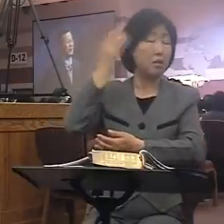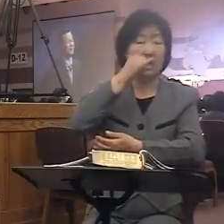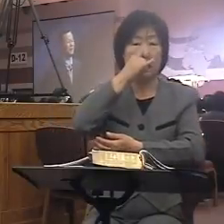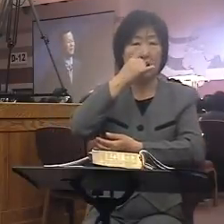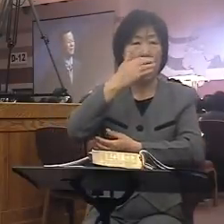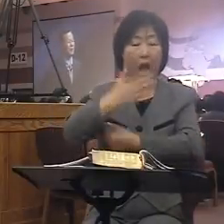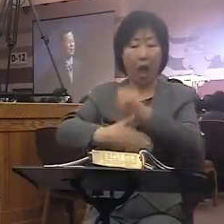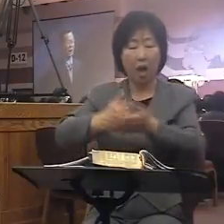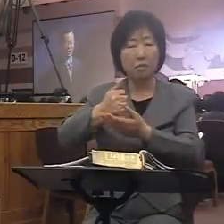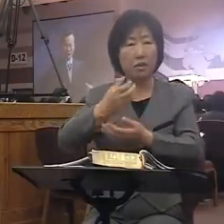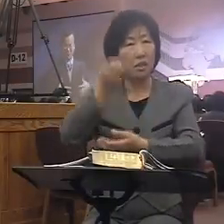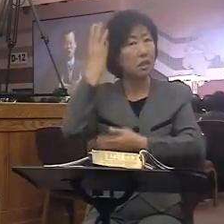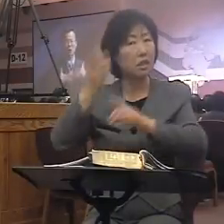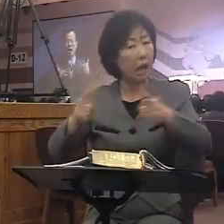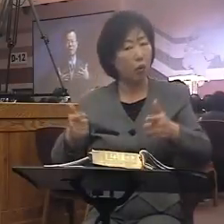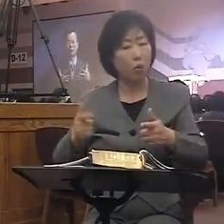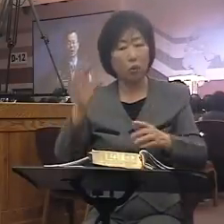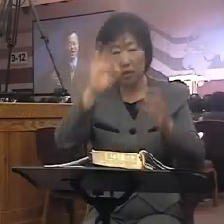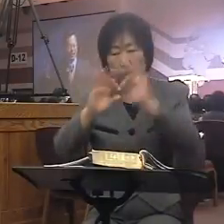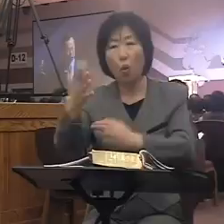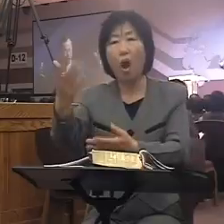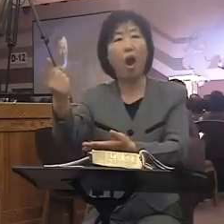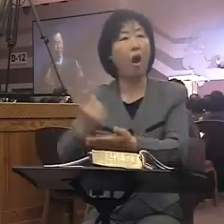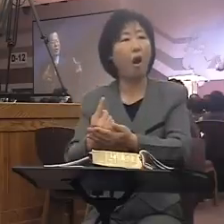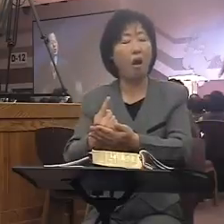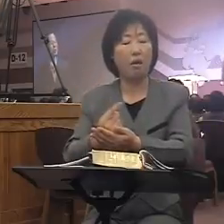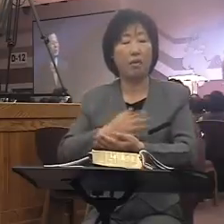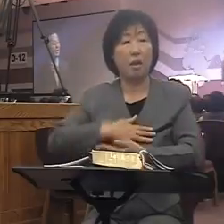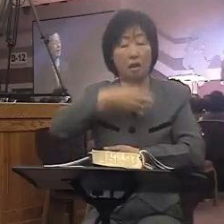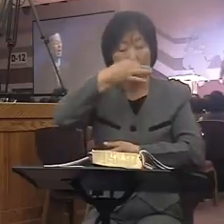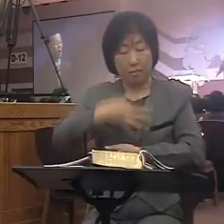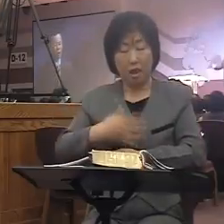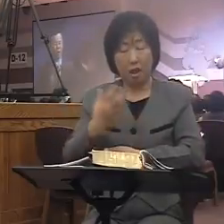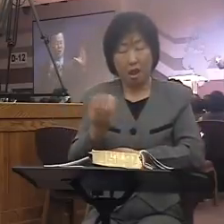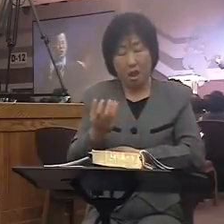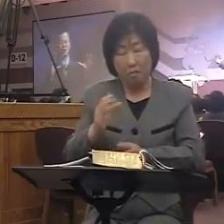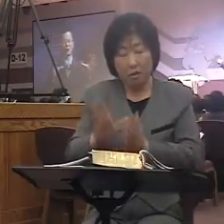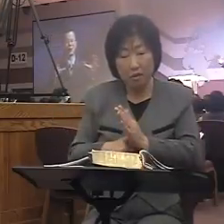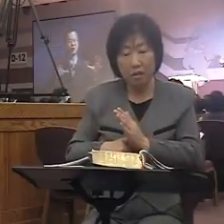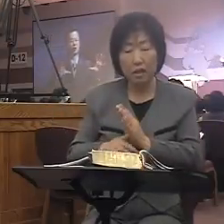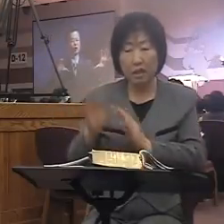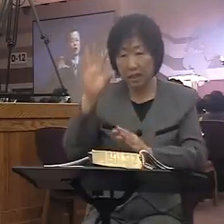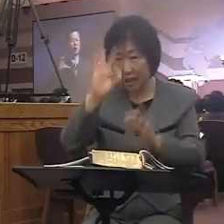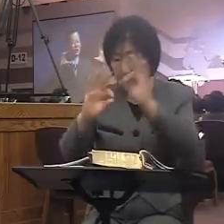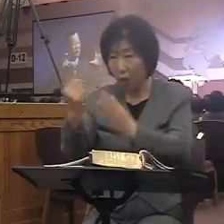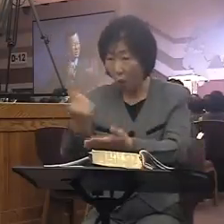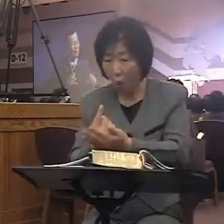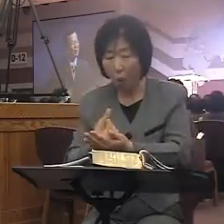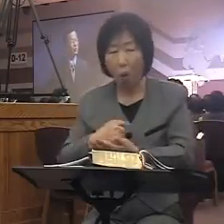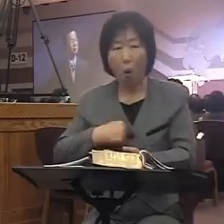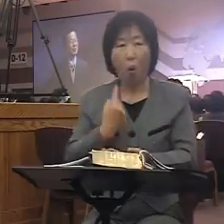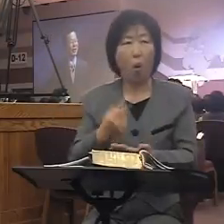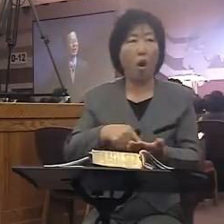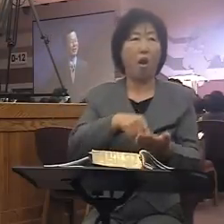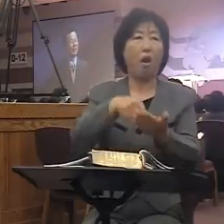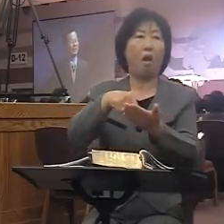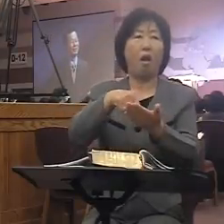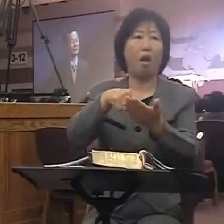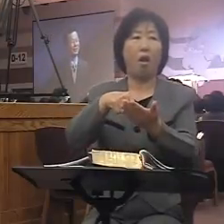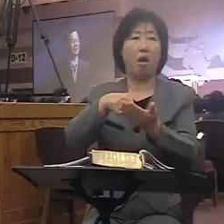찾아오십니다. 내가 힘들고 아플 때 찾아와 주십니다. 홀로 서 있게 되면서 두려울 때 찾아와